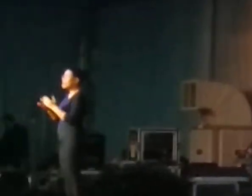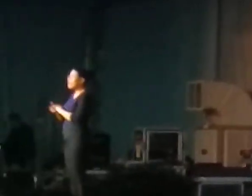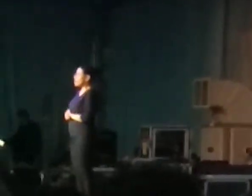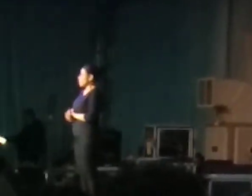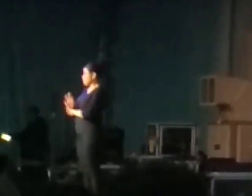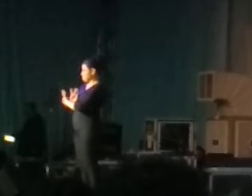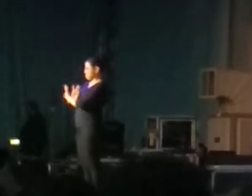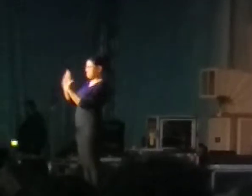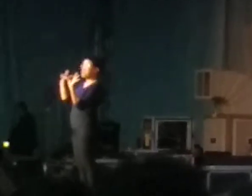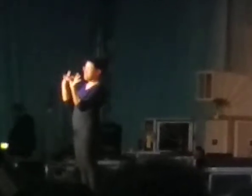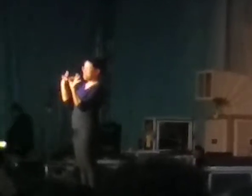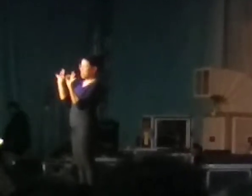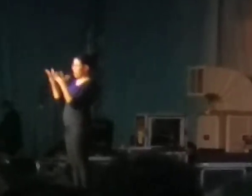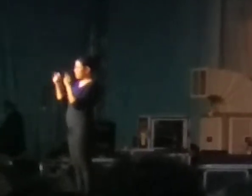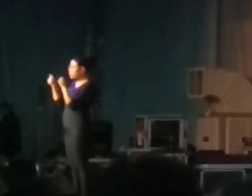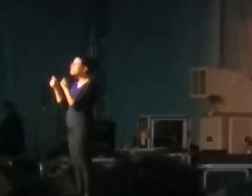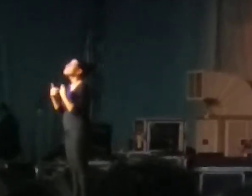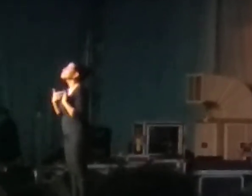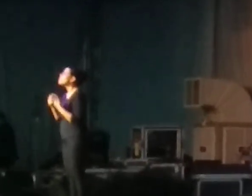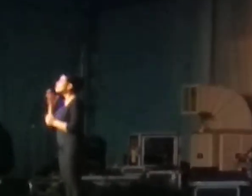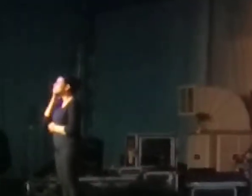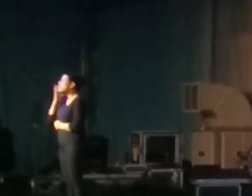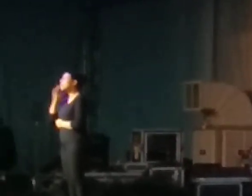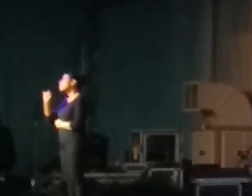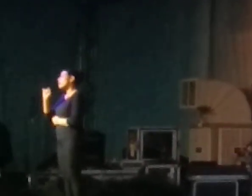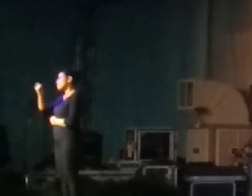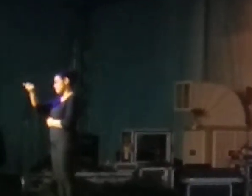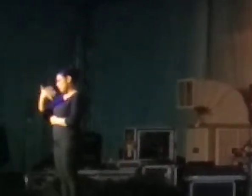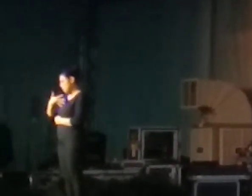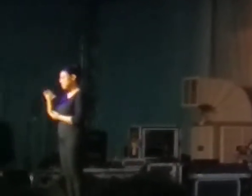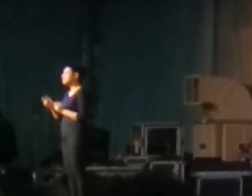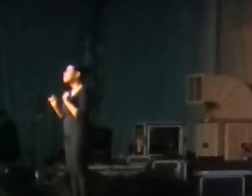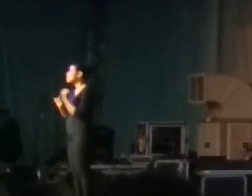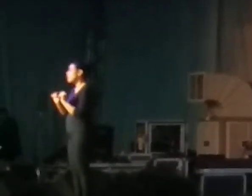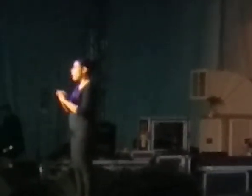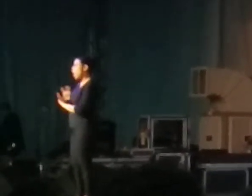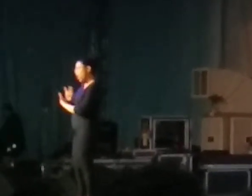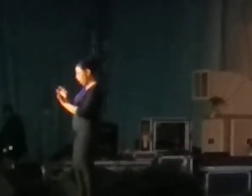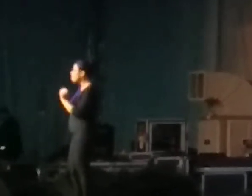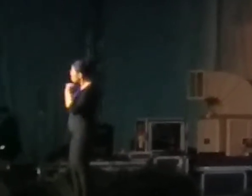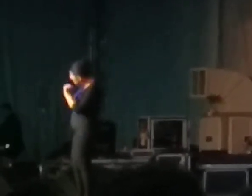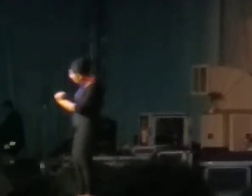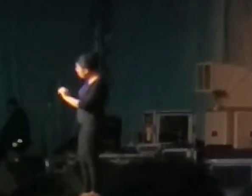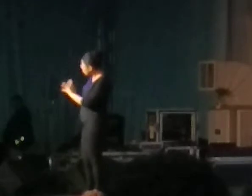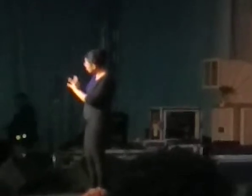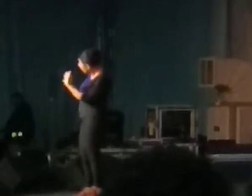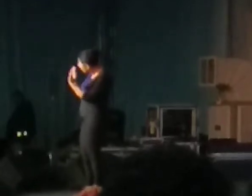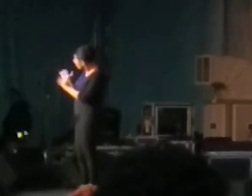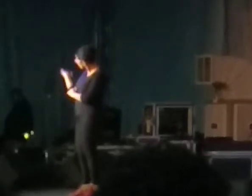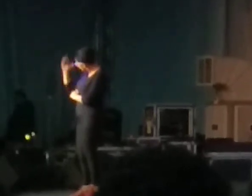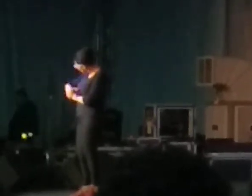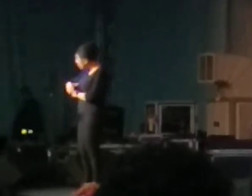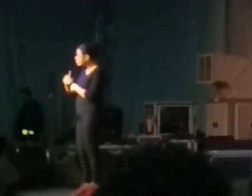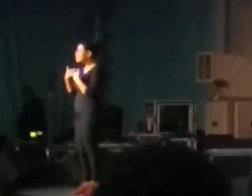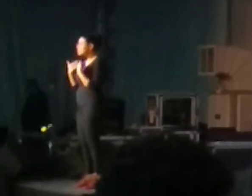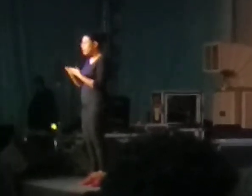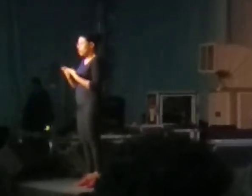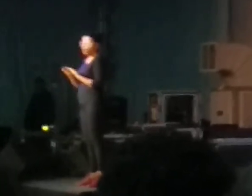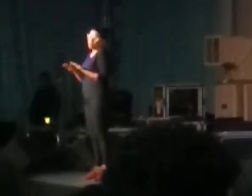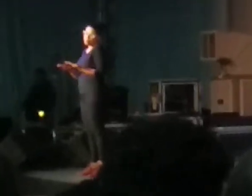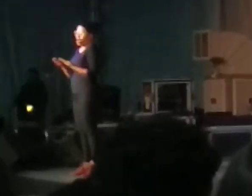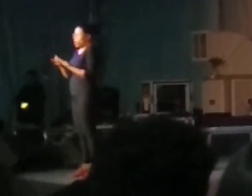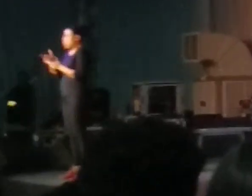incrível, né? Sabe o que ela falou? Pode. É demais. Então, tem nenhum lugar que diz que não